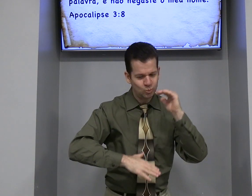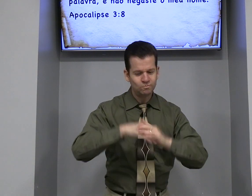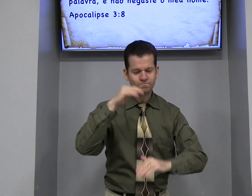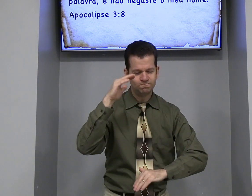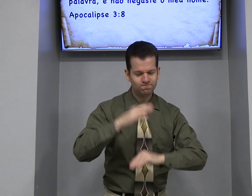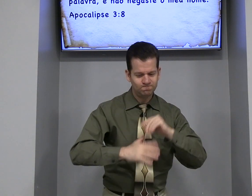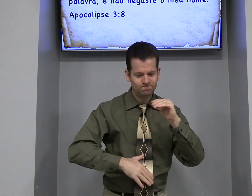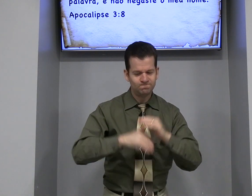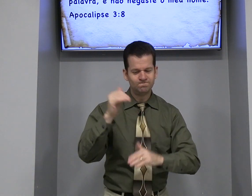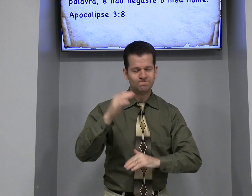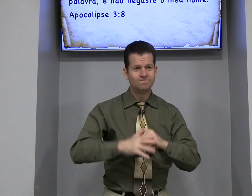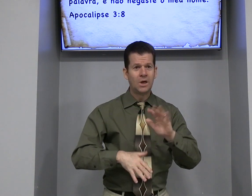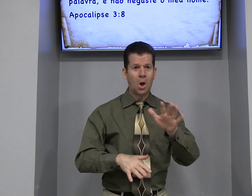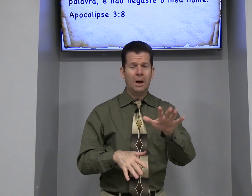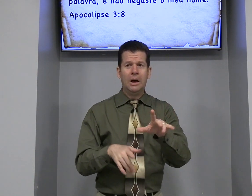Conhece as tuas obras.